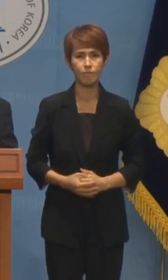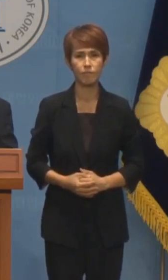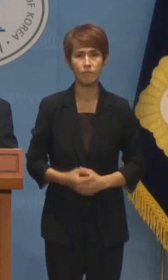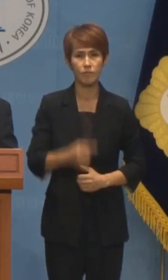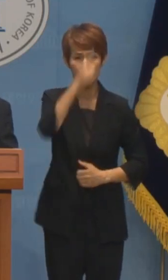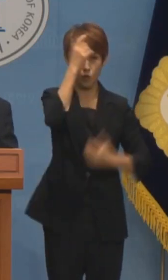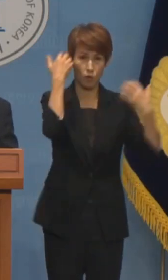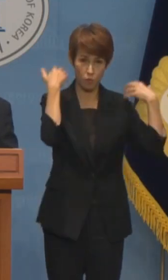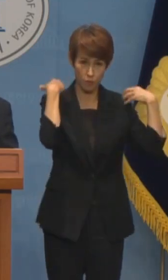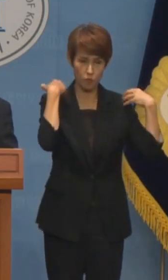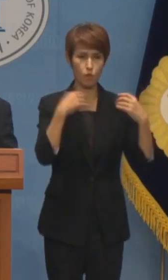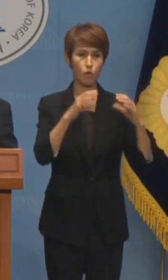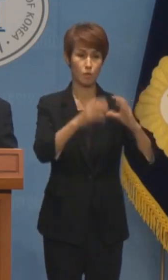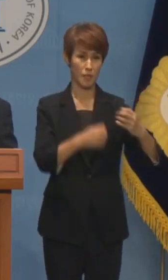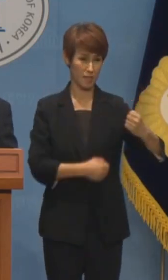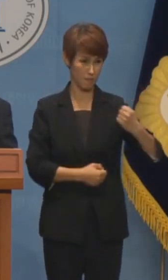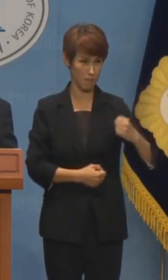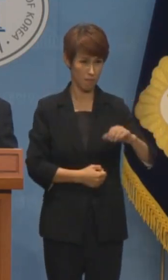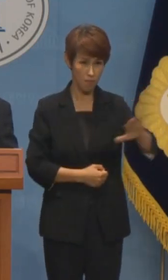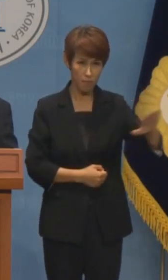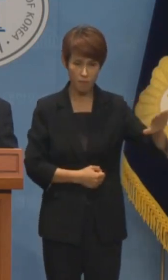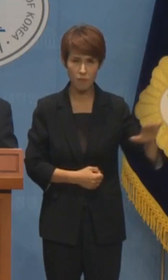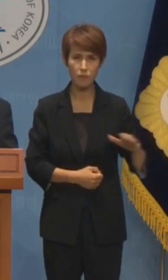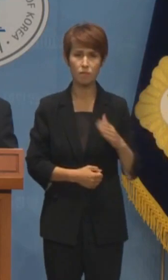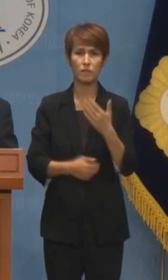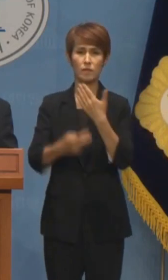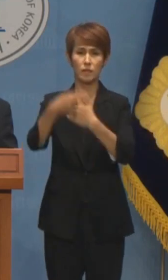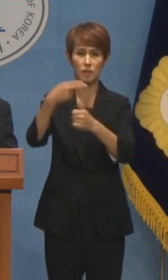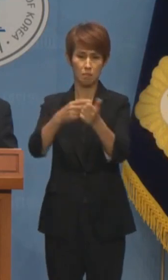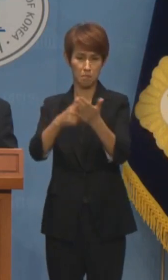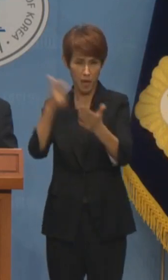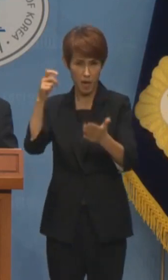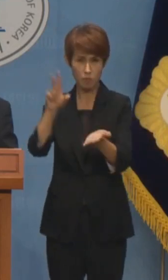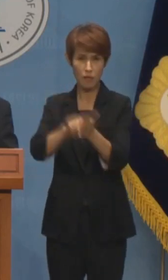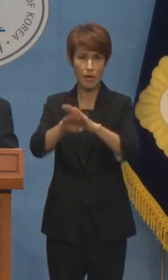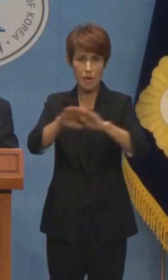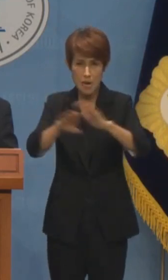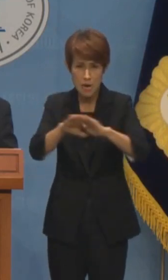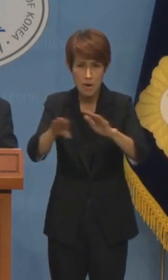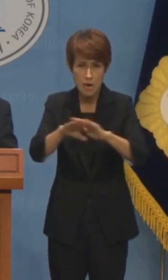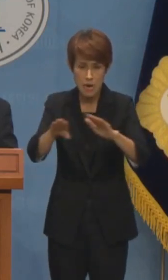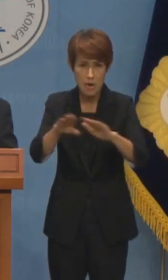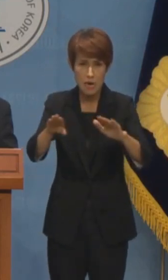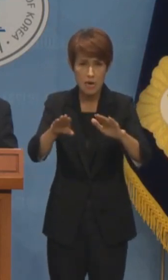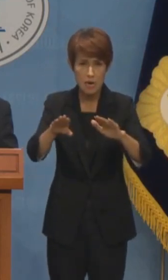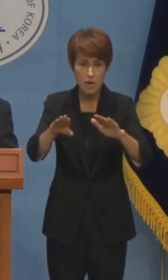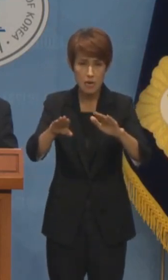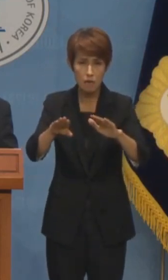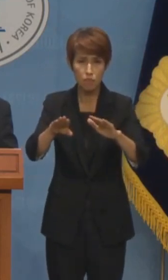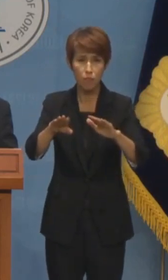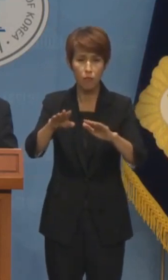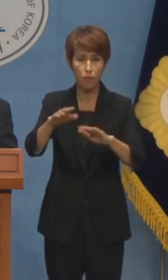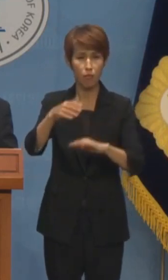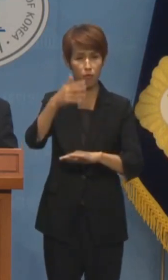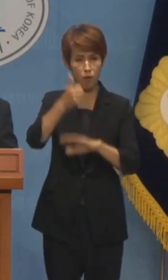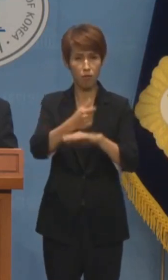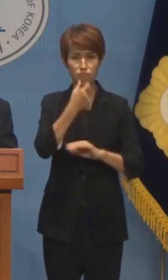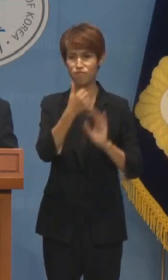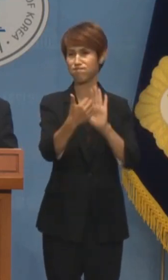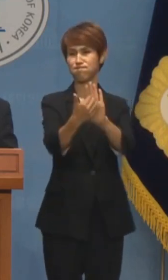정부와 국민의힘은 자신들이 초래한 의료 공백을 해결하겠다며 거부권을